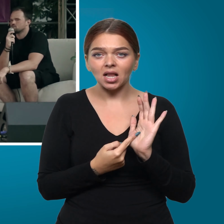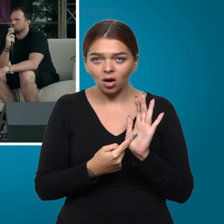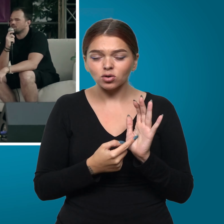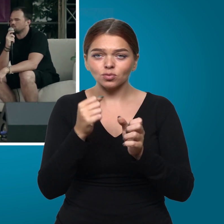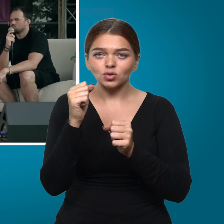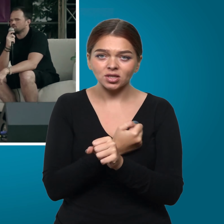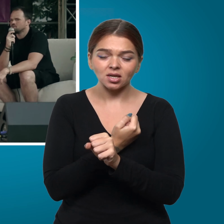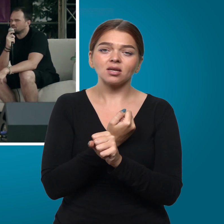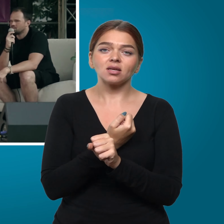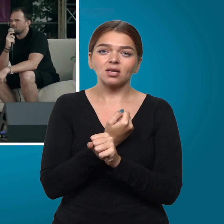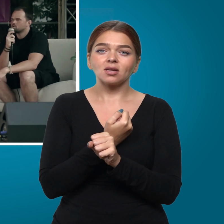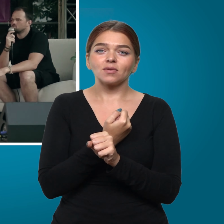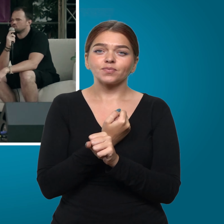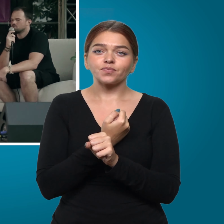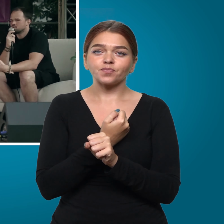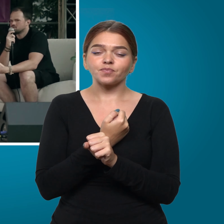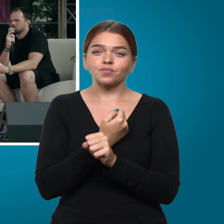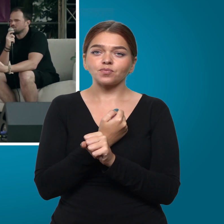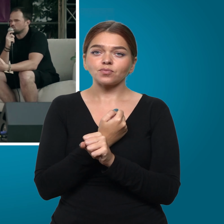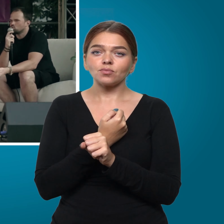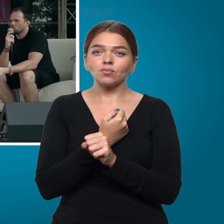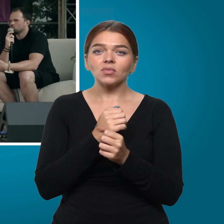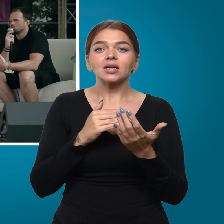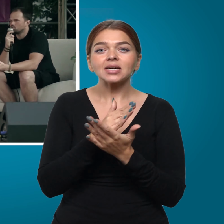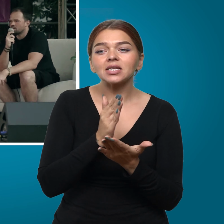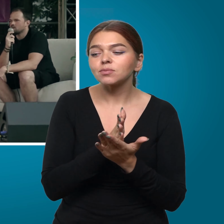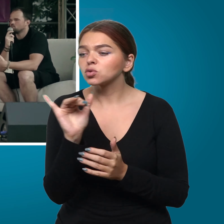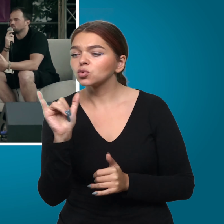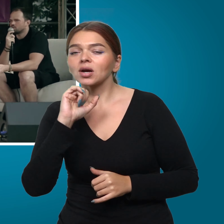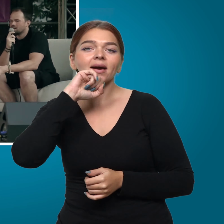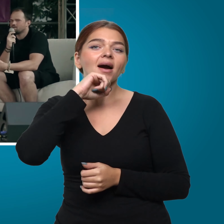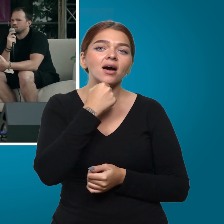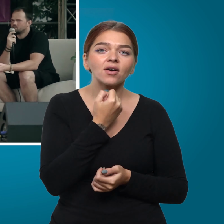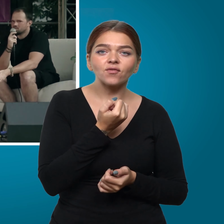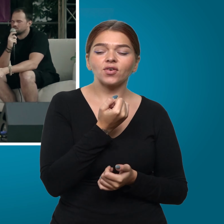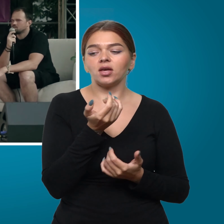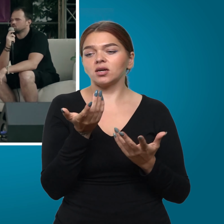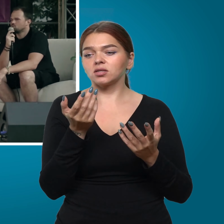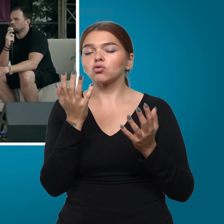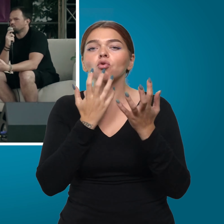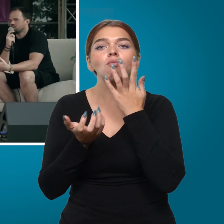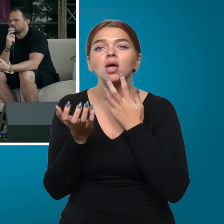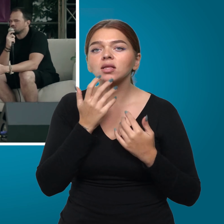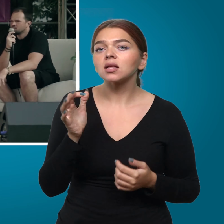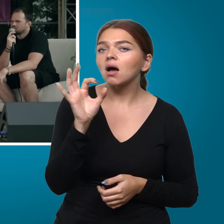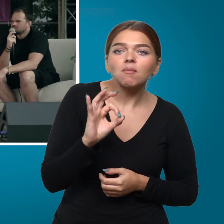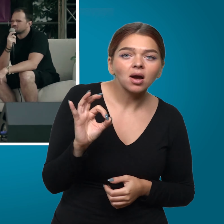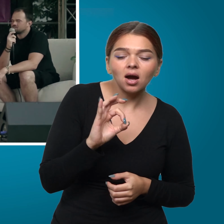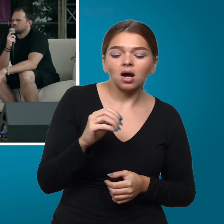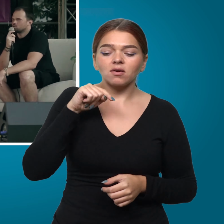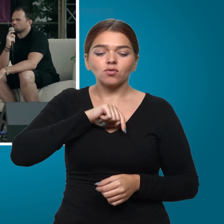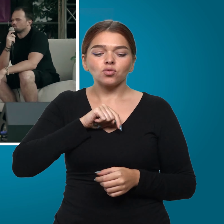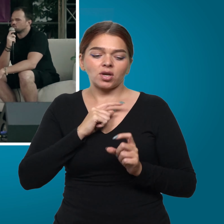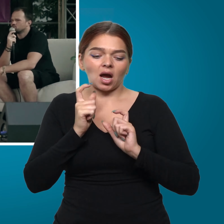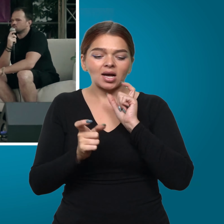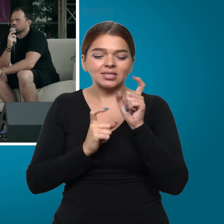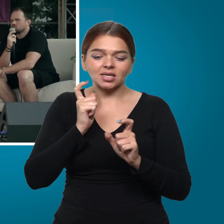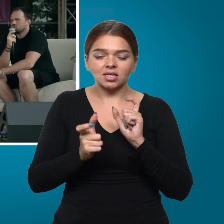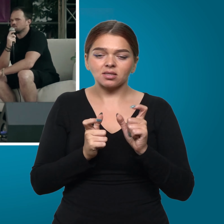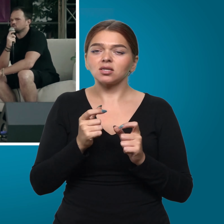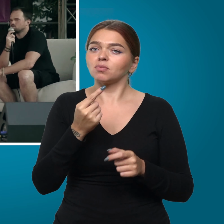elementarius gyvenimo klausimus, kas, su kuo būt, kokiam būt, ką veikti, kuo domėtis, ir tai yra sunku,